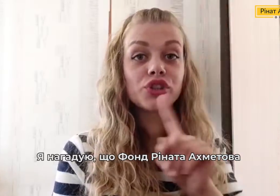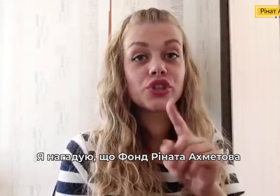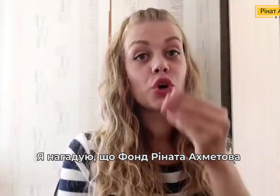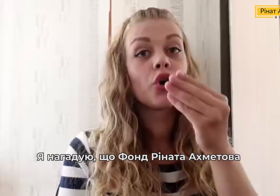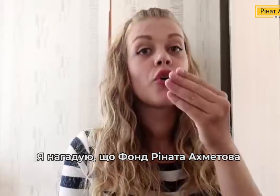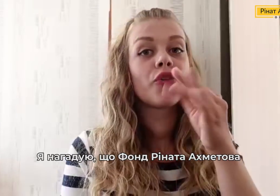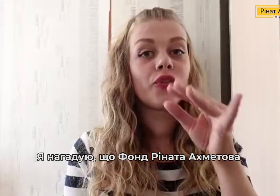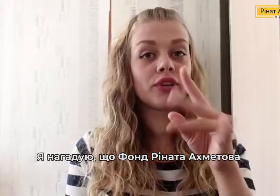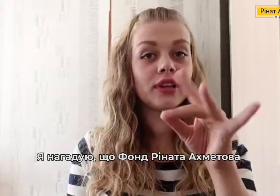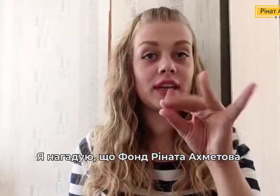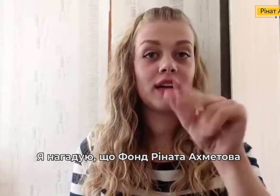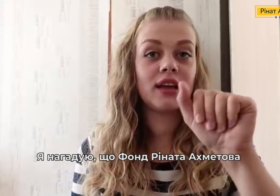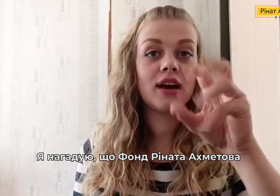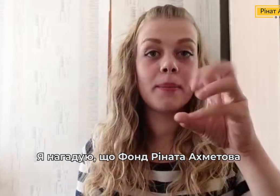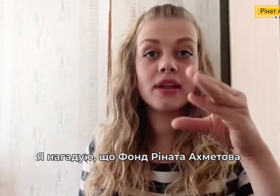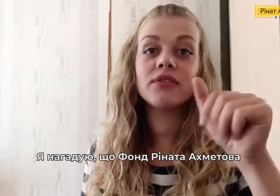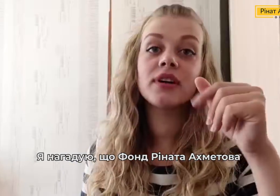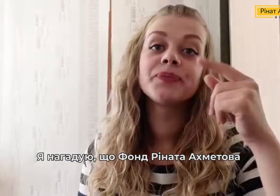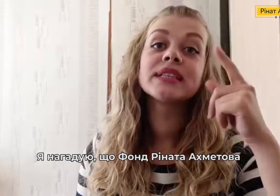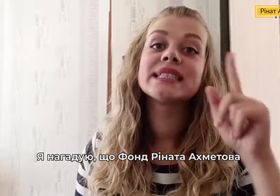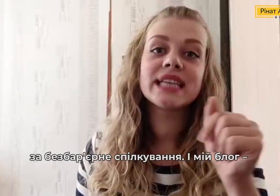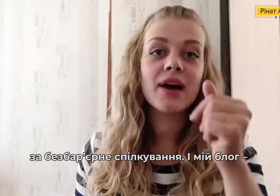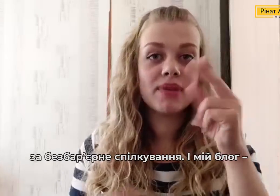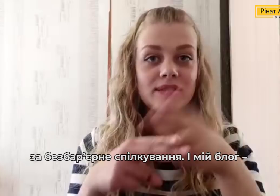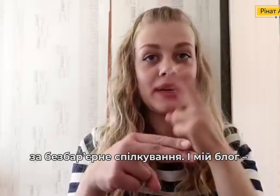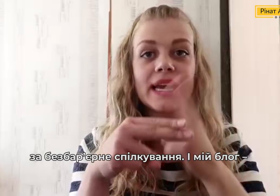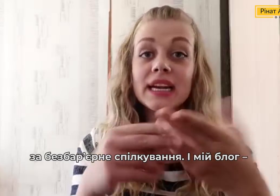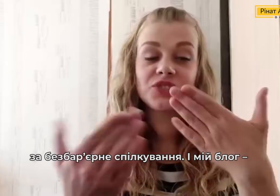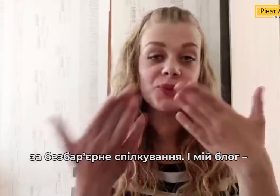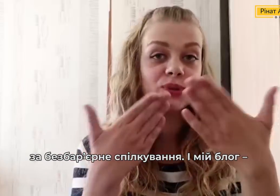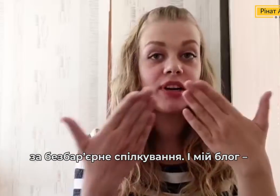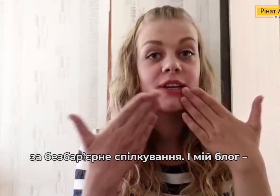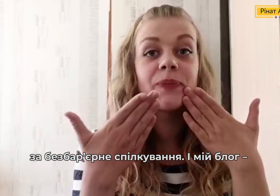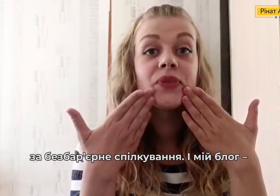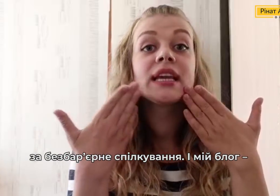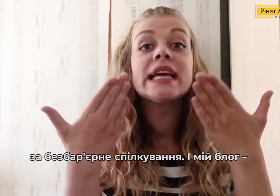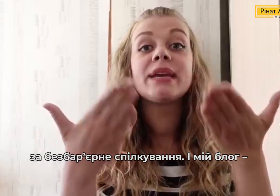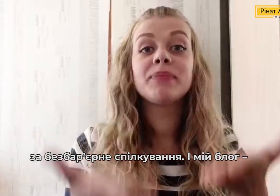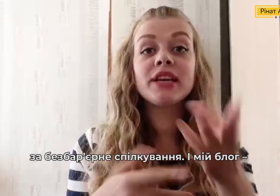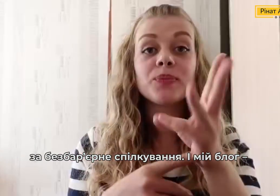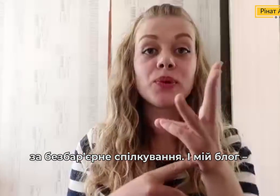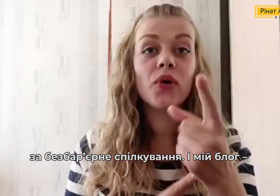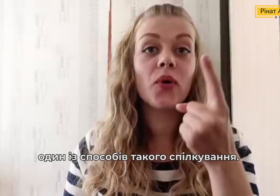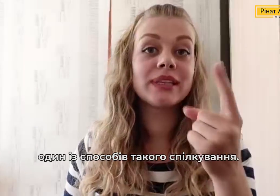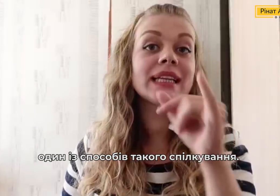що фонд Ріната Ахметова за безбар'єрне спілкування. І мій блог один